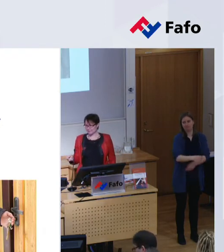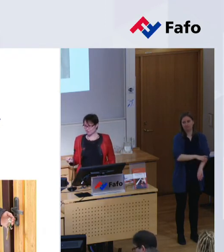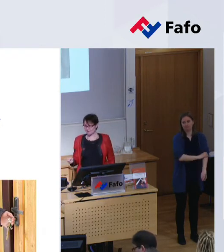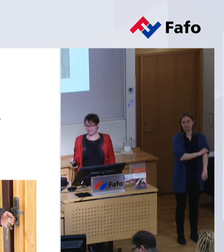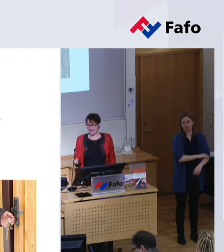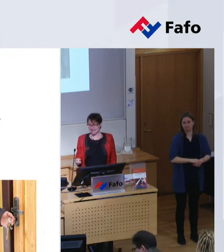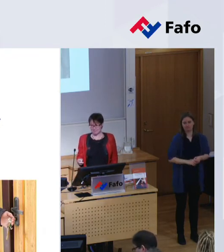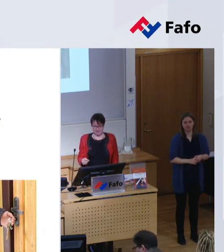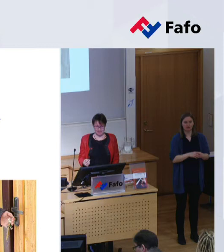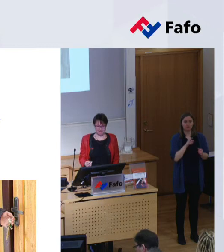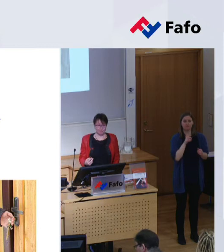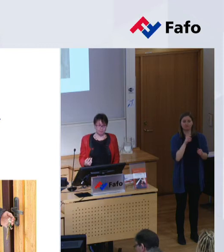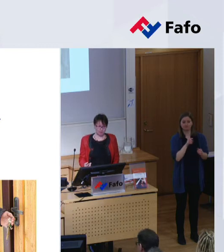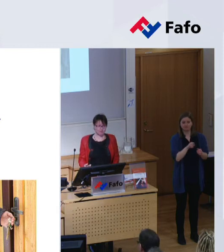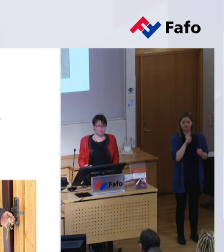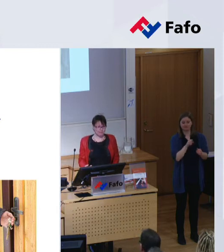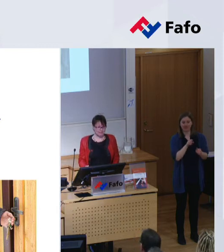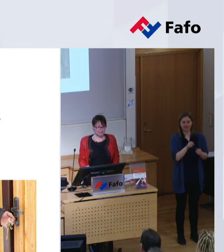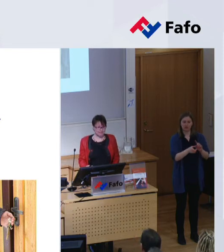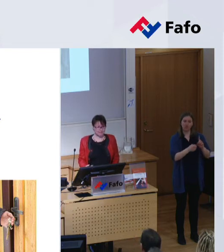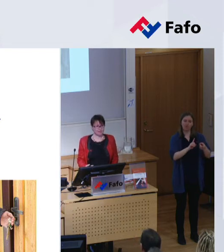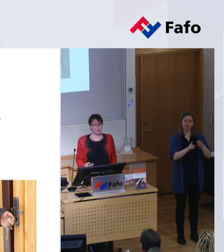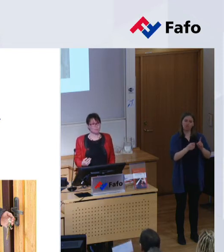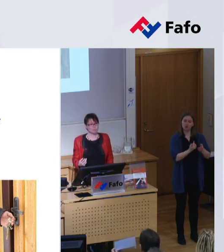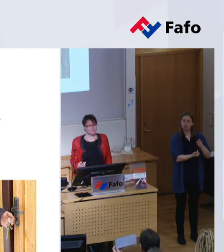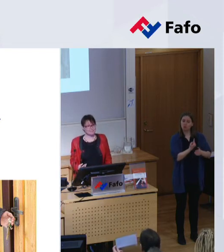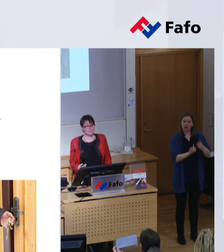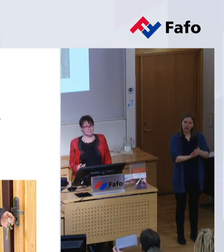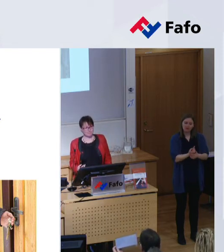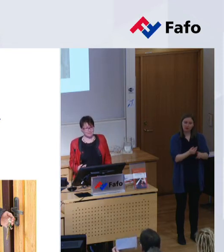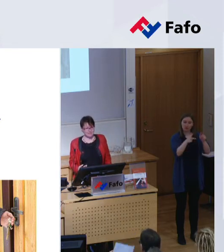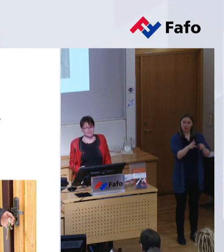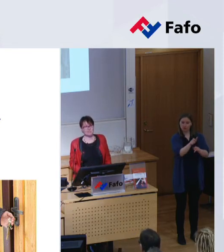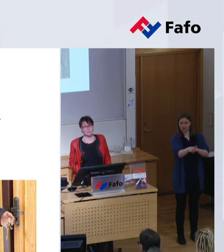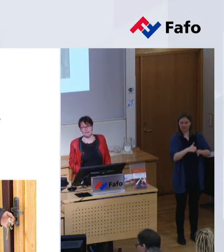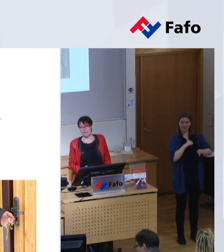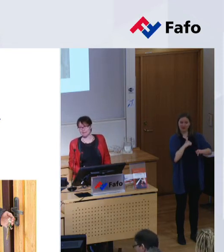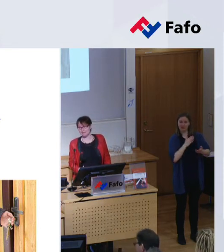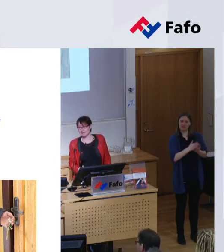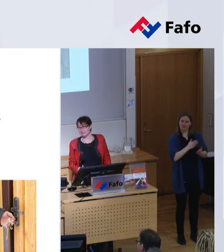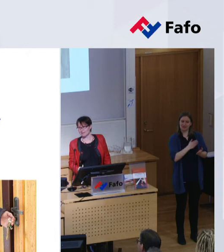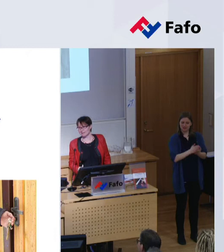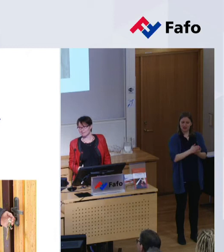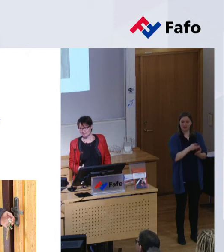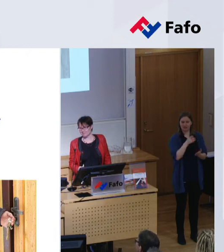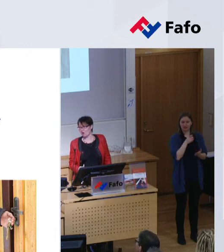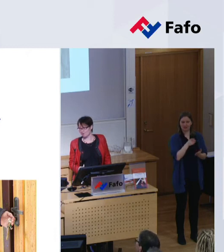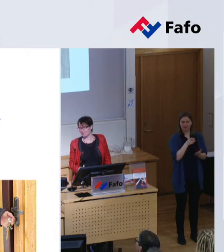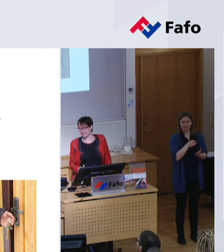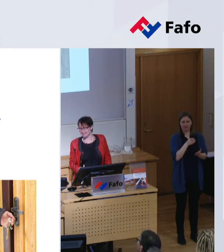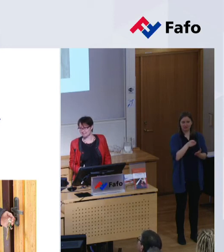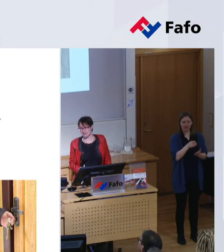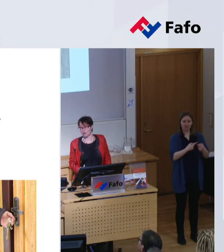Det jo nettopp dette her med valgmuligheter og brukens selvbestemmelse som det